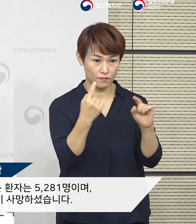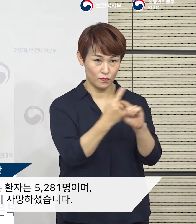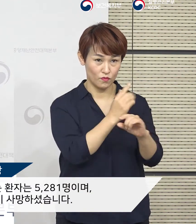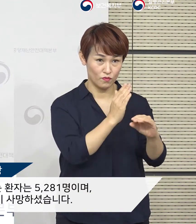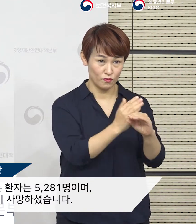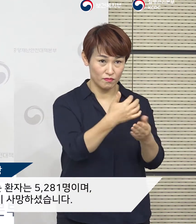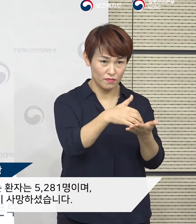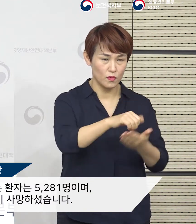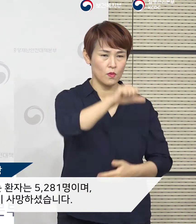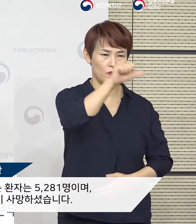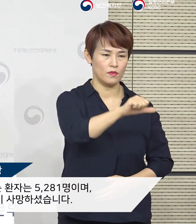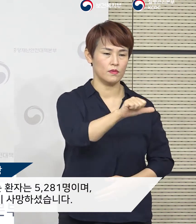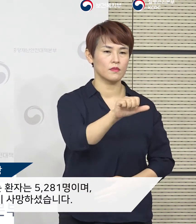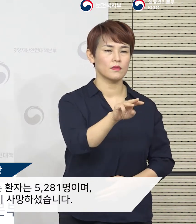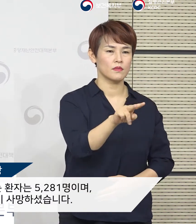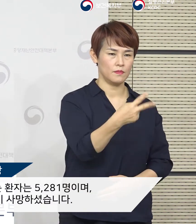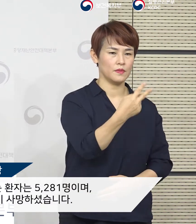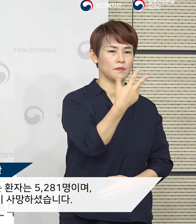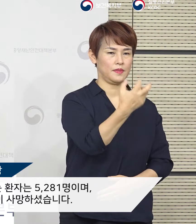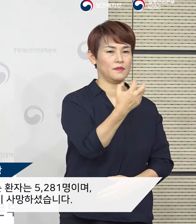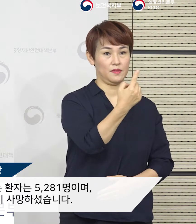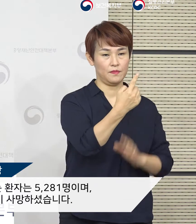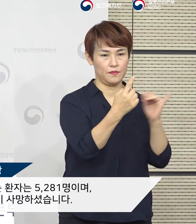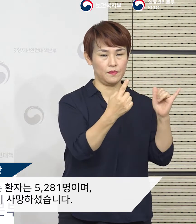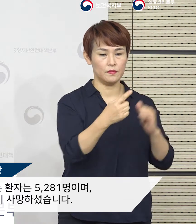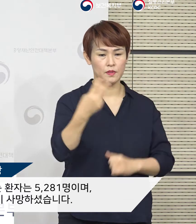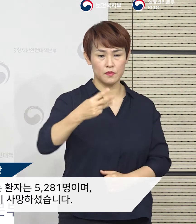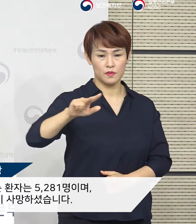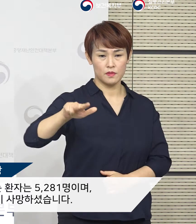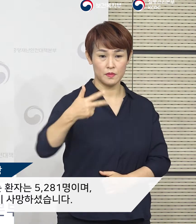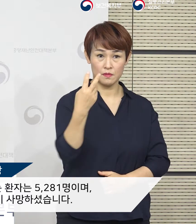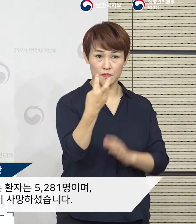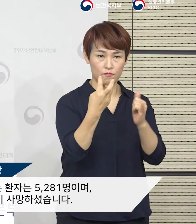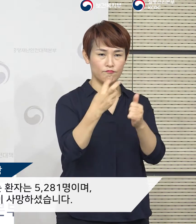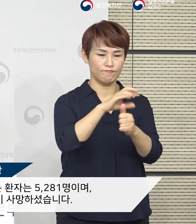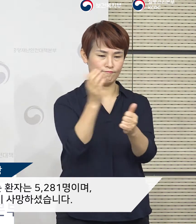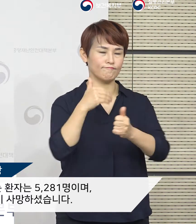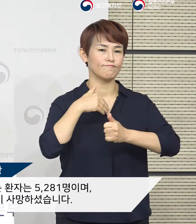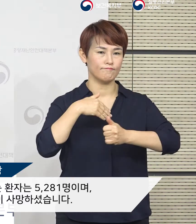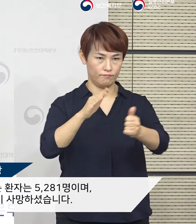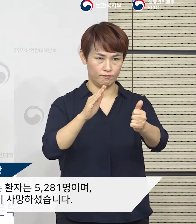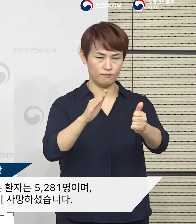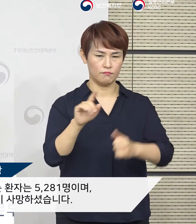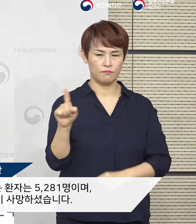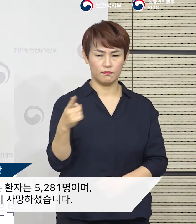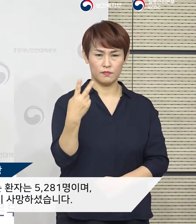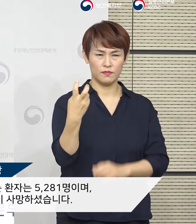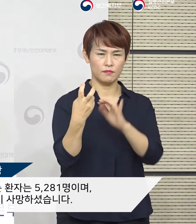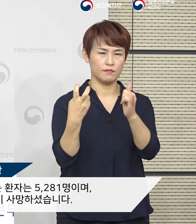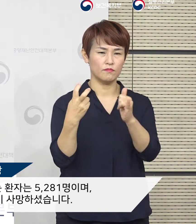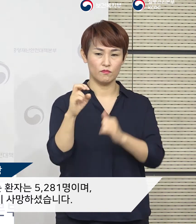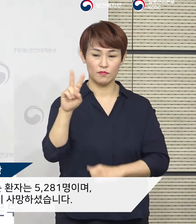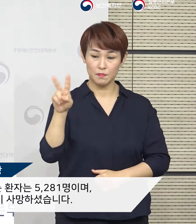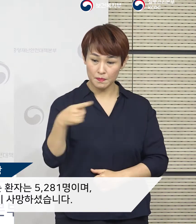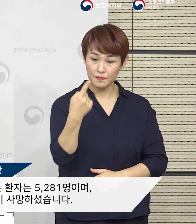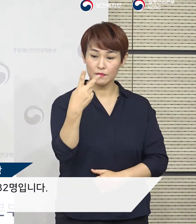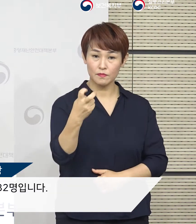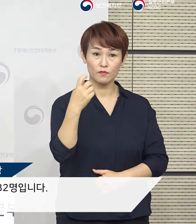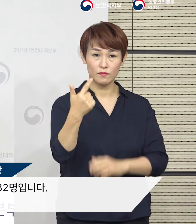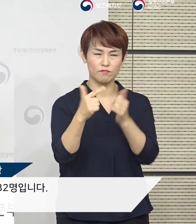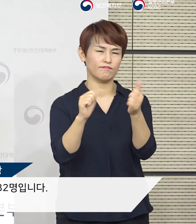환자는 5,281명이며 3,730명이 완치되어 격리 해제되었고 126명이